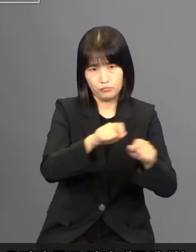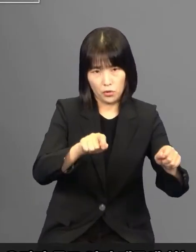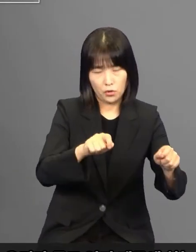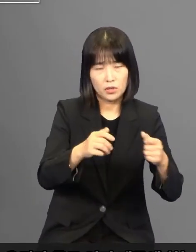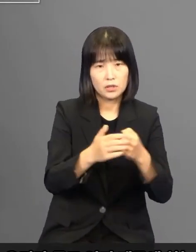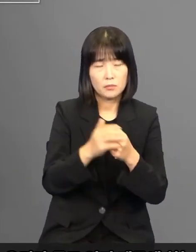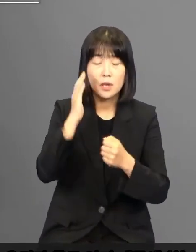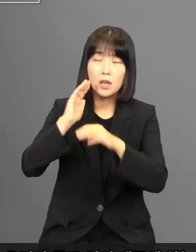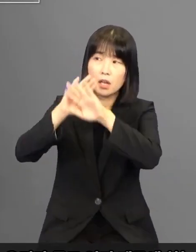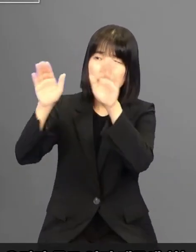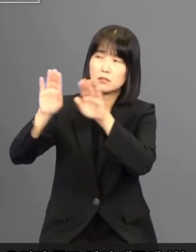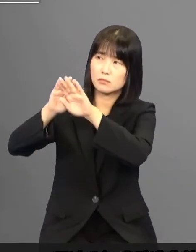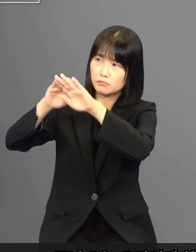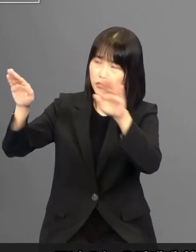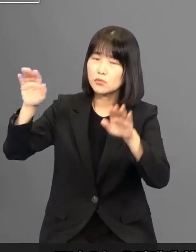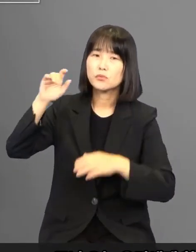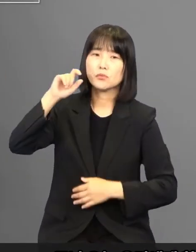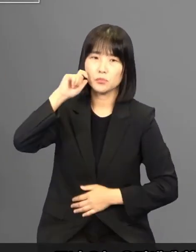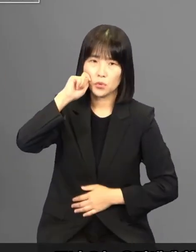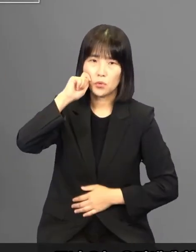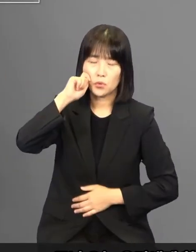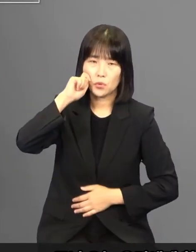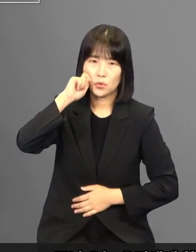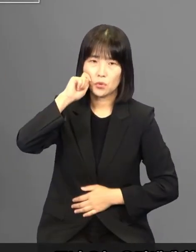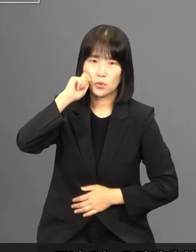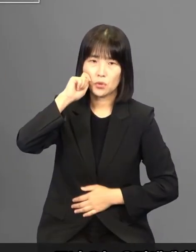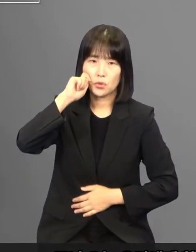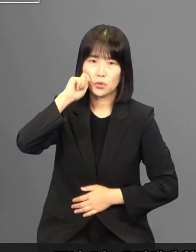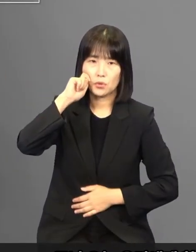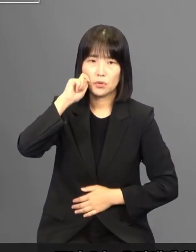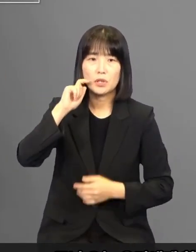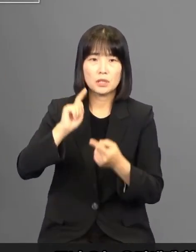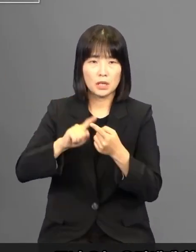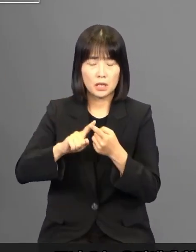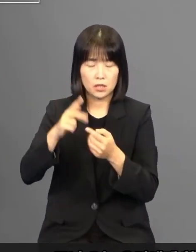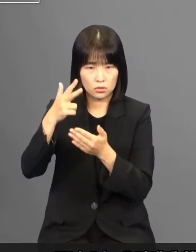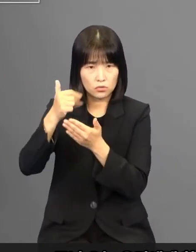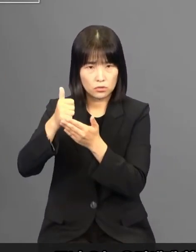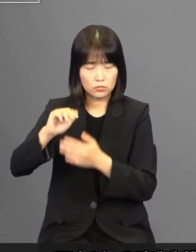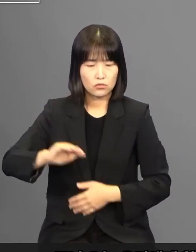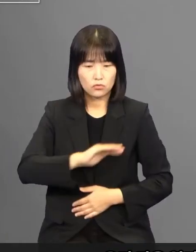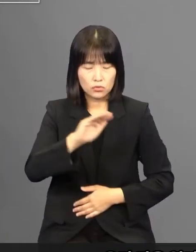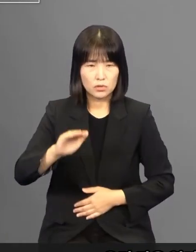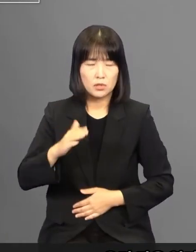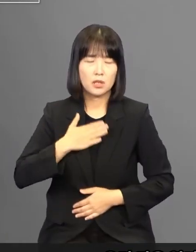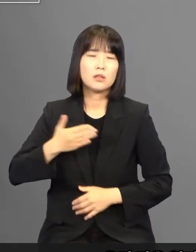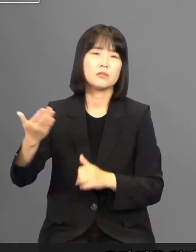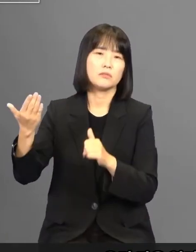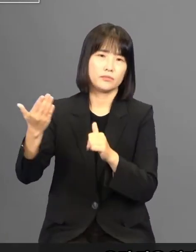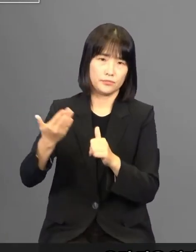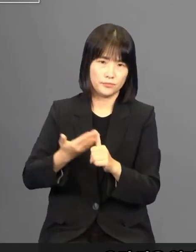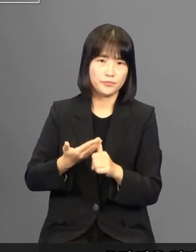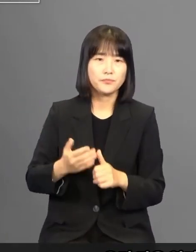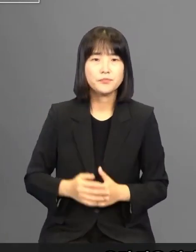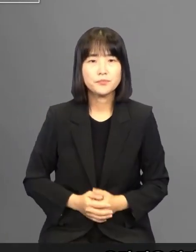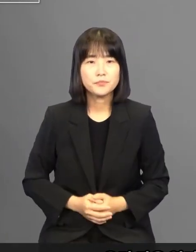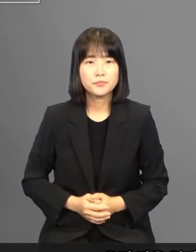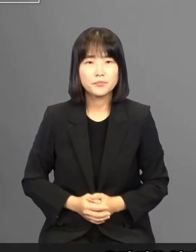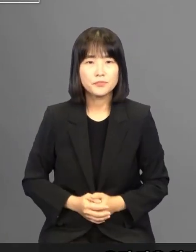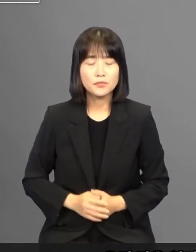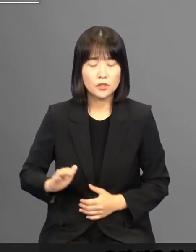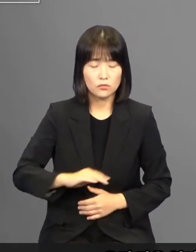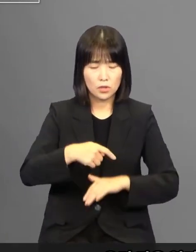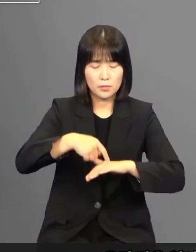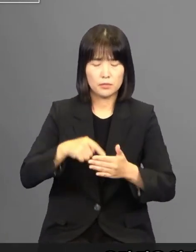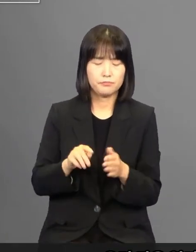없는 것이라고. 주님 오늘 우리에게 참 가슴 아픈 이야기를 해주시면서 우리 마음을